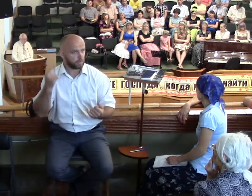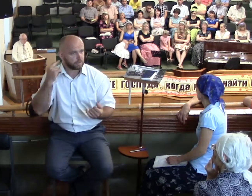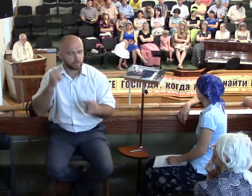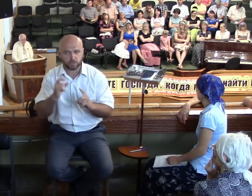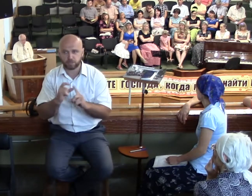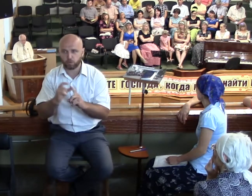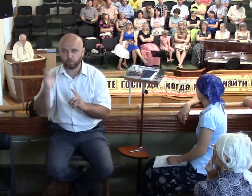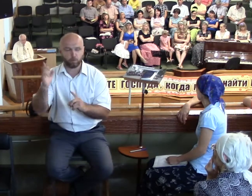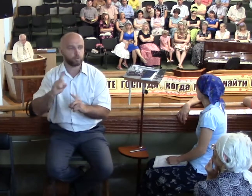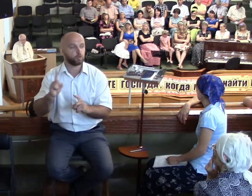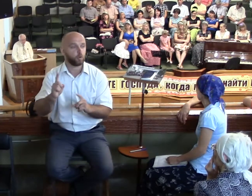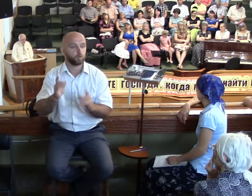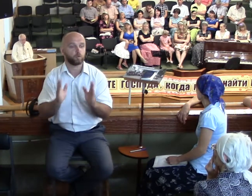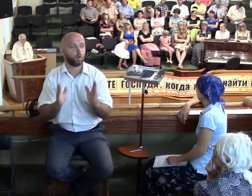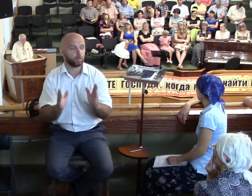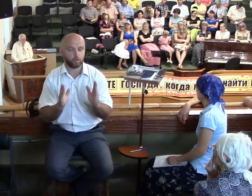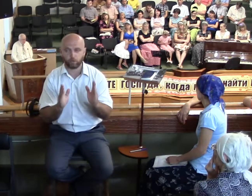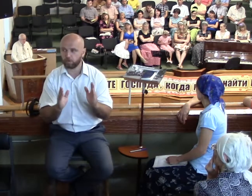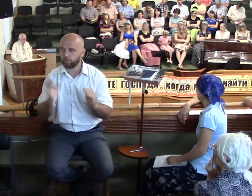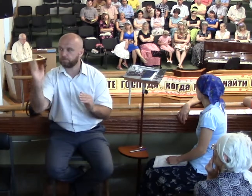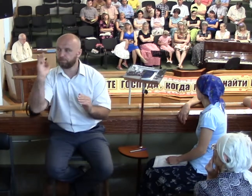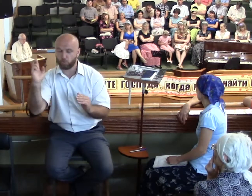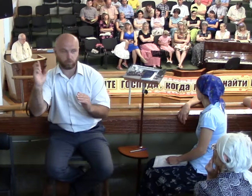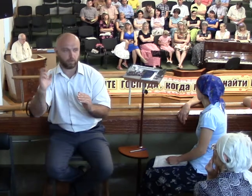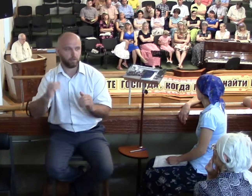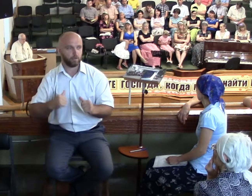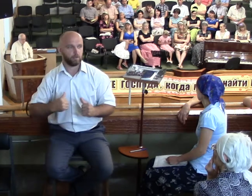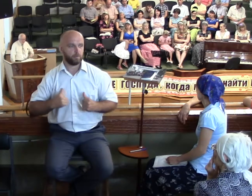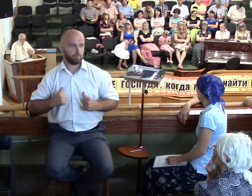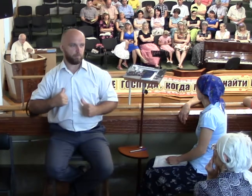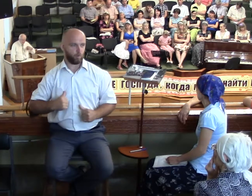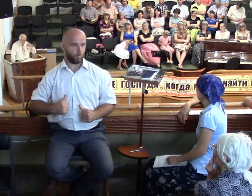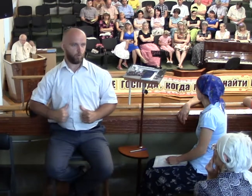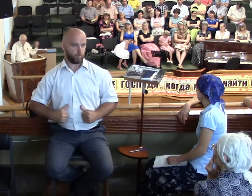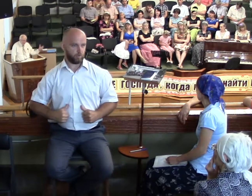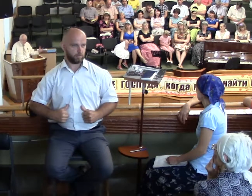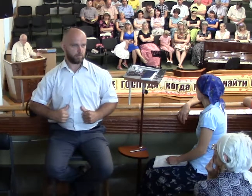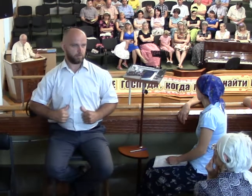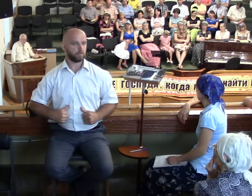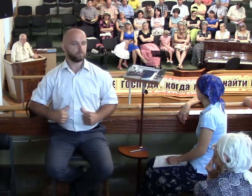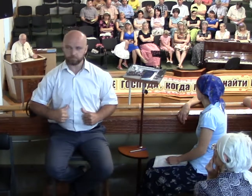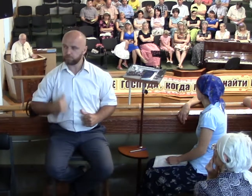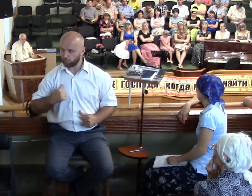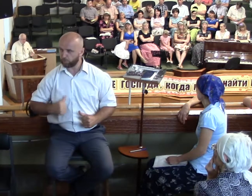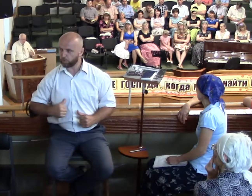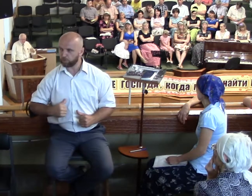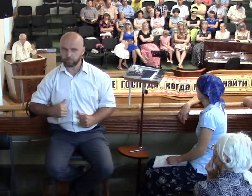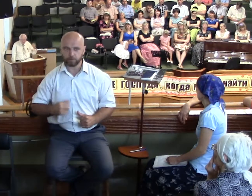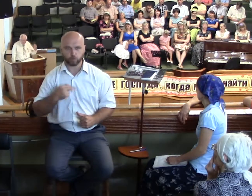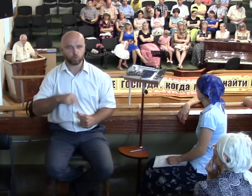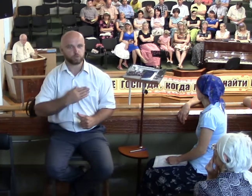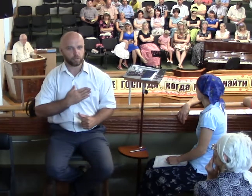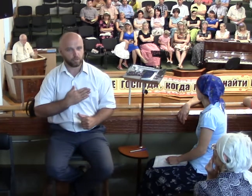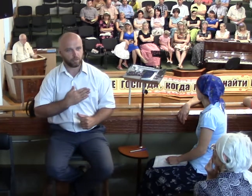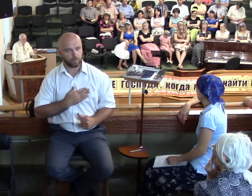что только в Боге успокаивается душа моя. И это написано было очень давно Давидом, потому что и